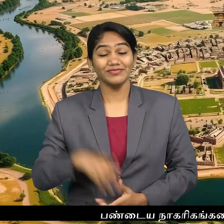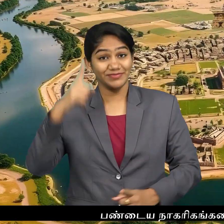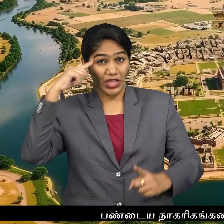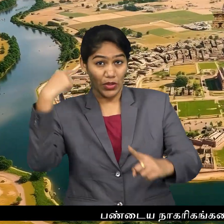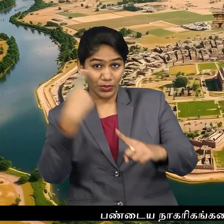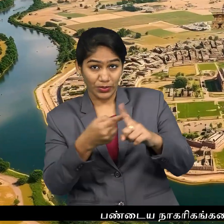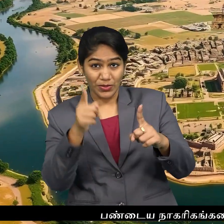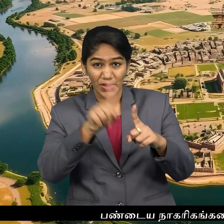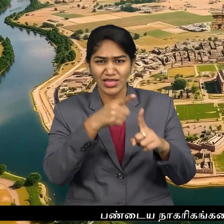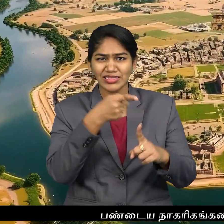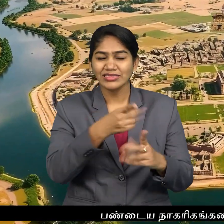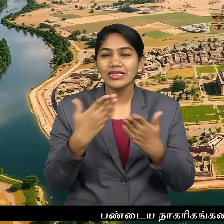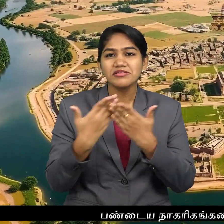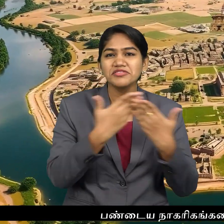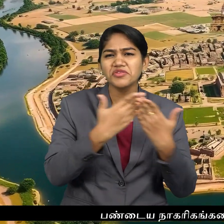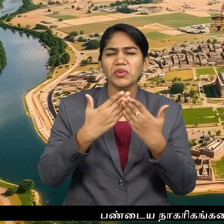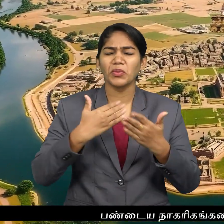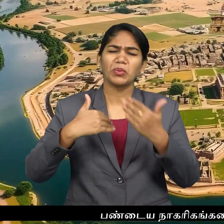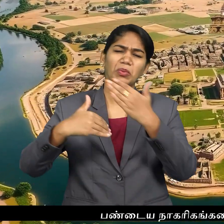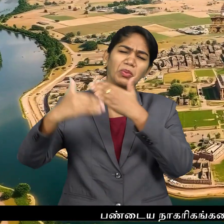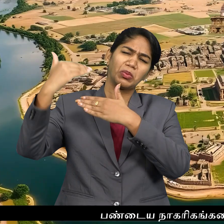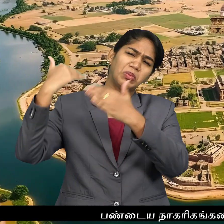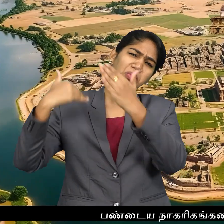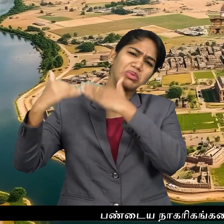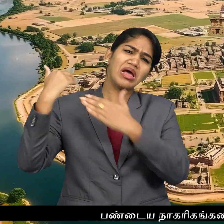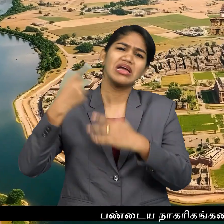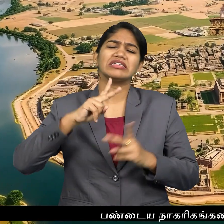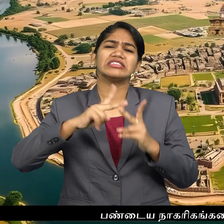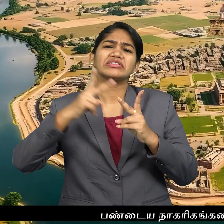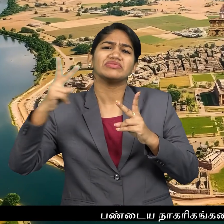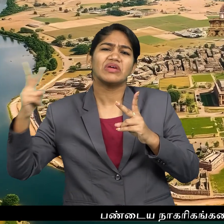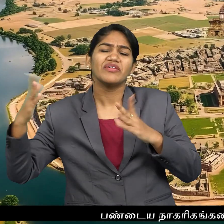பண்டைய நாகரிகங்களை படிக்கும் வல்லுநர்கள்